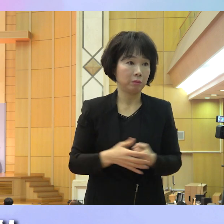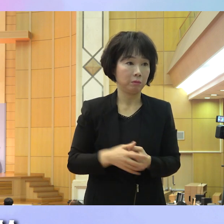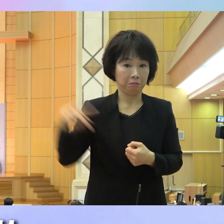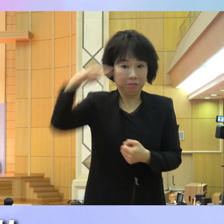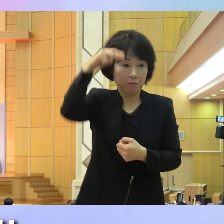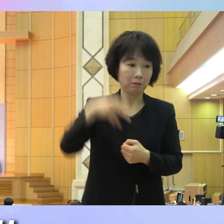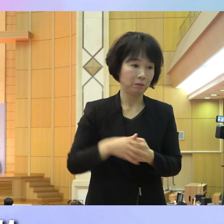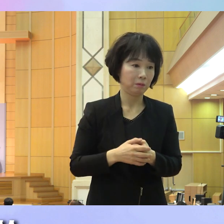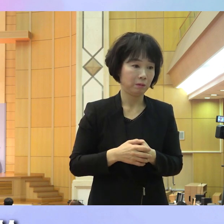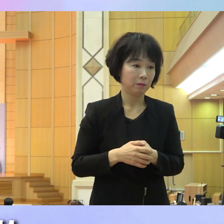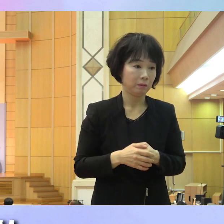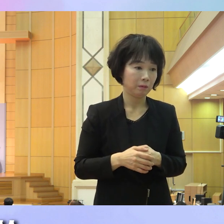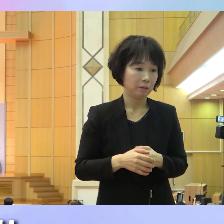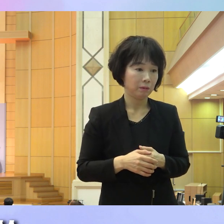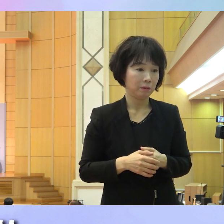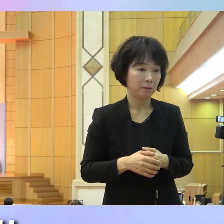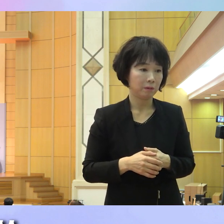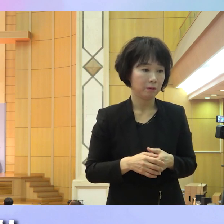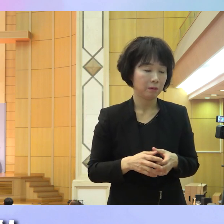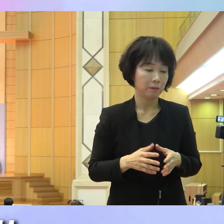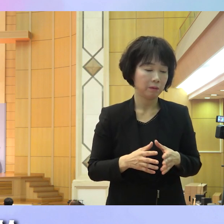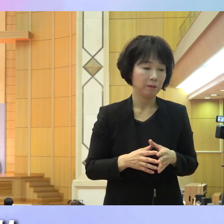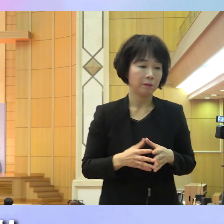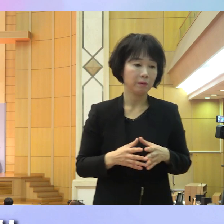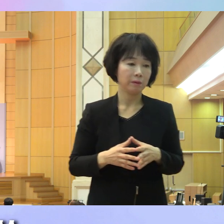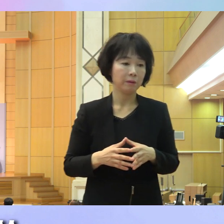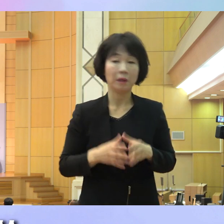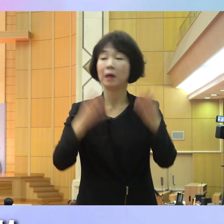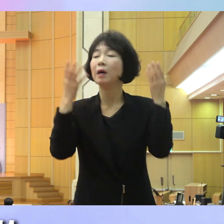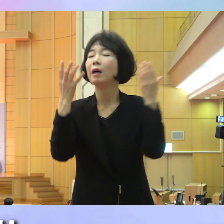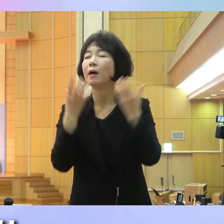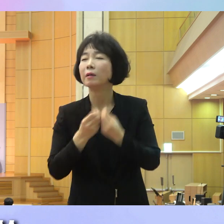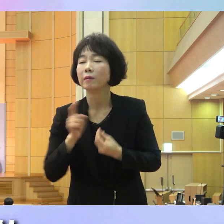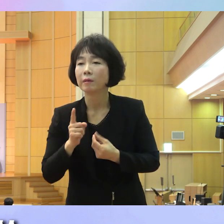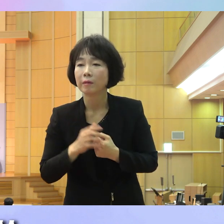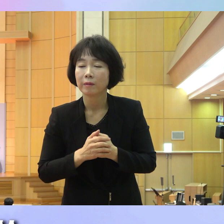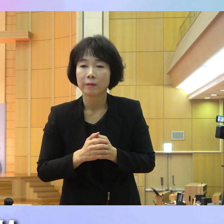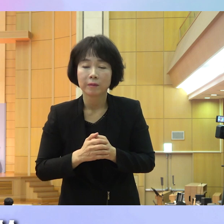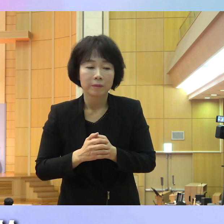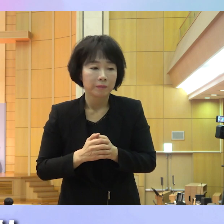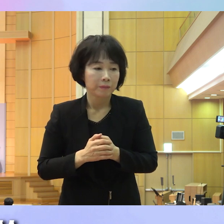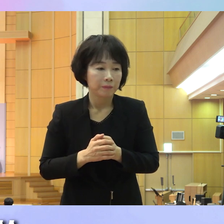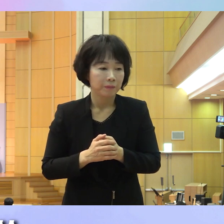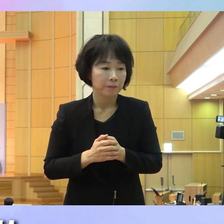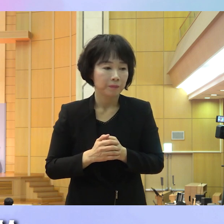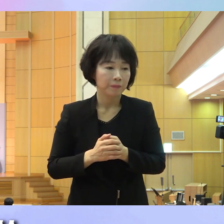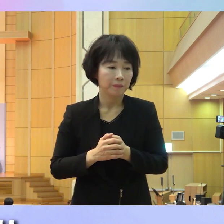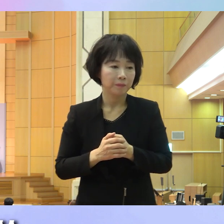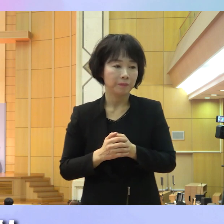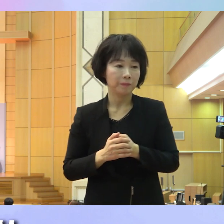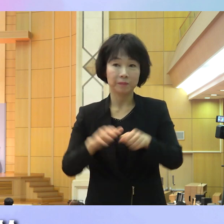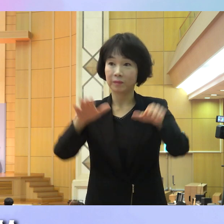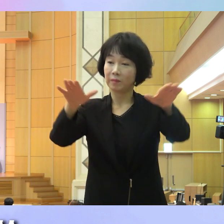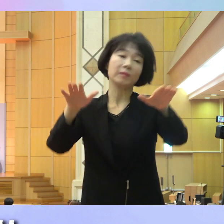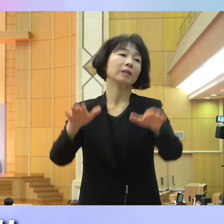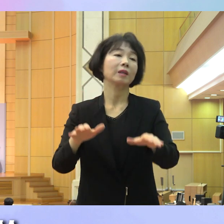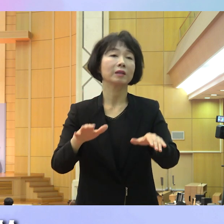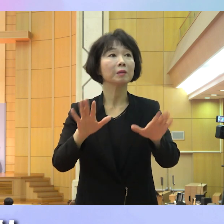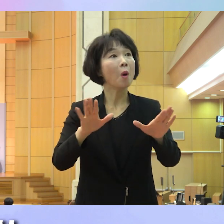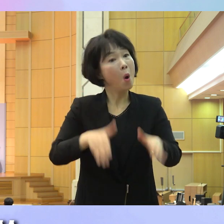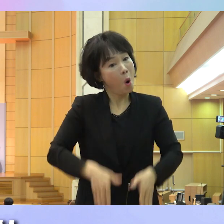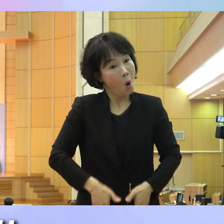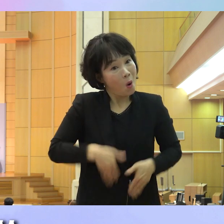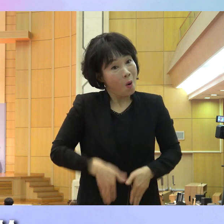주님이 그냥 이루었다는 것 뿐이지 아무런 관계가 없어요. 예를 들어 보십시오. 아무리 봄이라든지